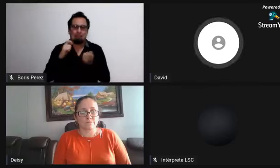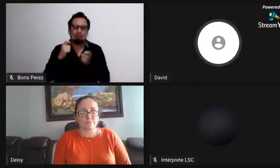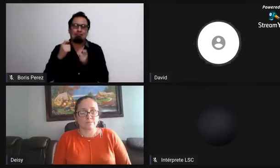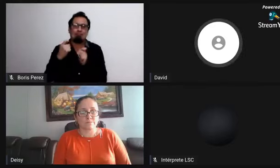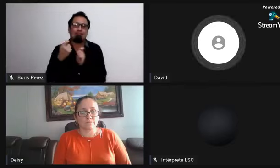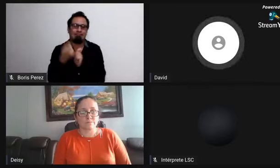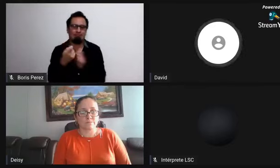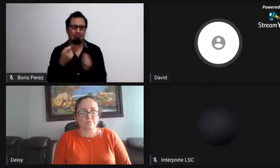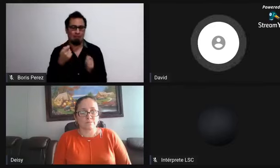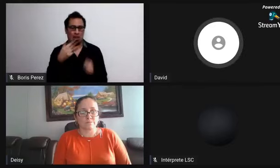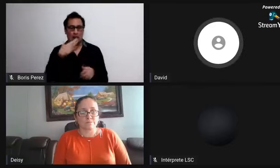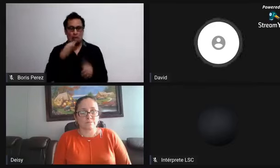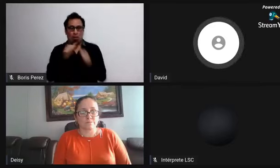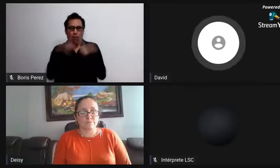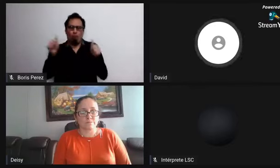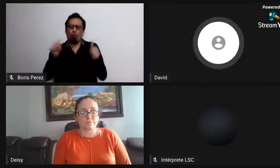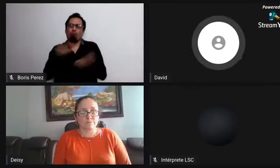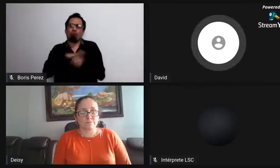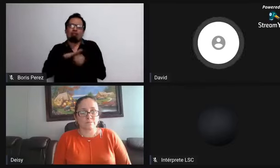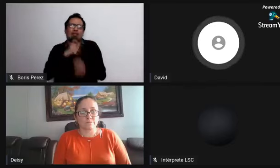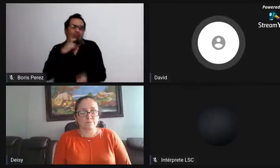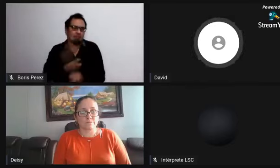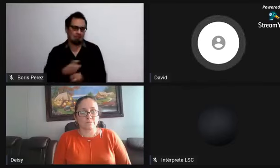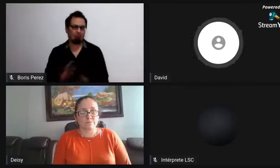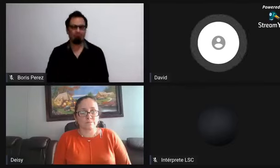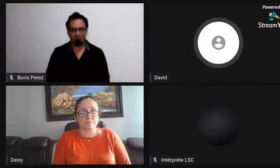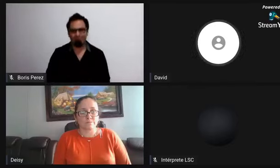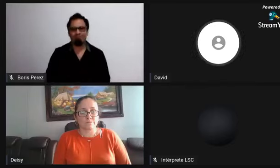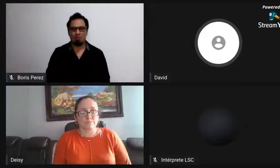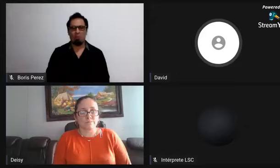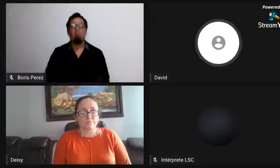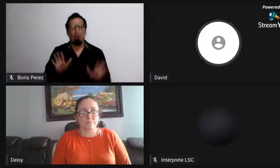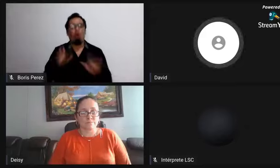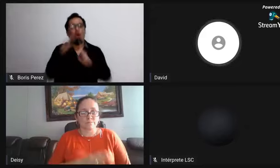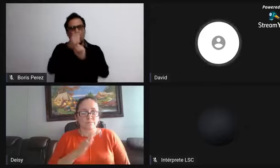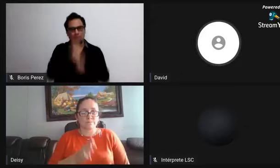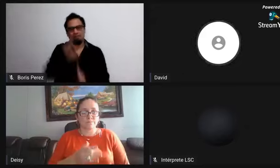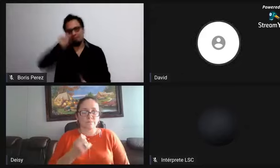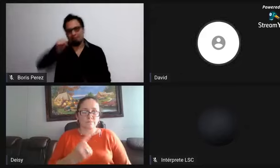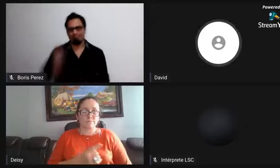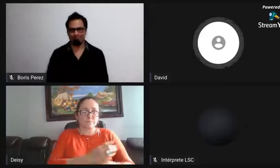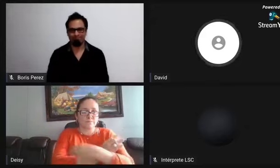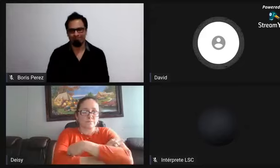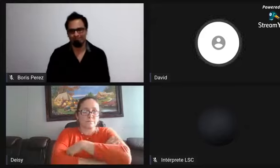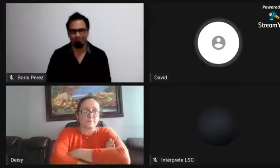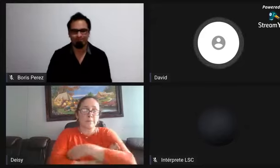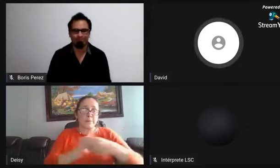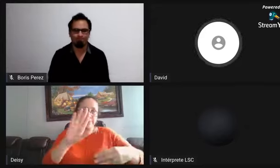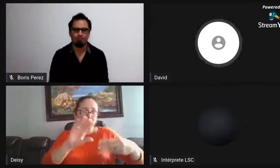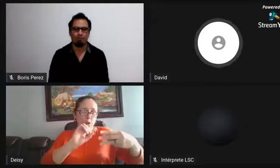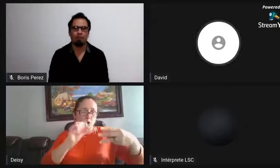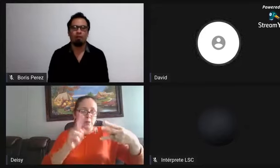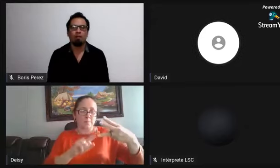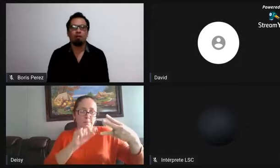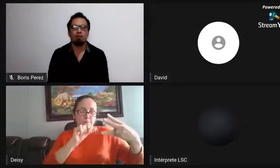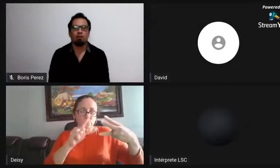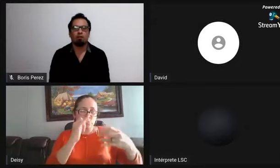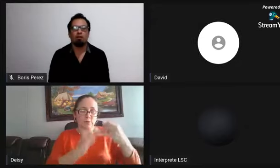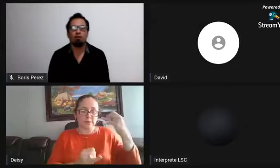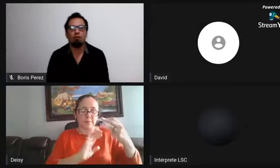todas esas dificultades que estaba viviendo la República se van dando pues todos esos cambios, porque pues sí fue un periodo de mucha